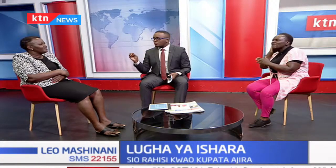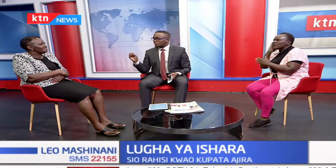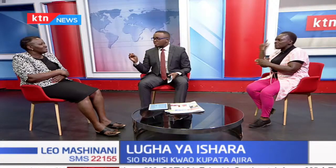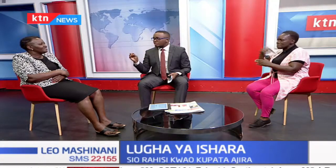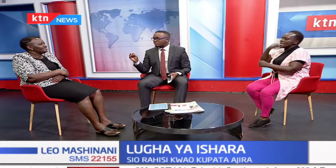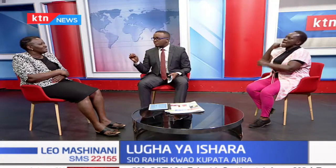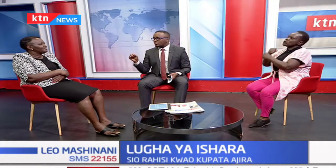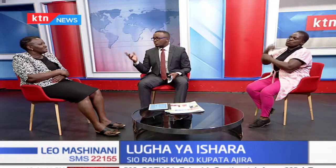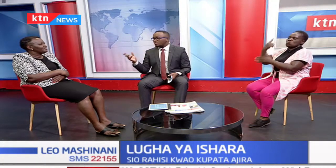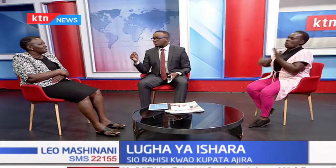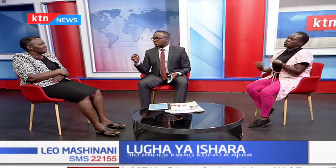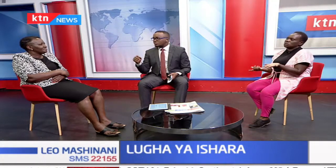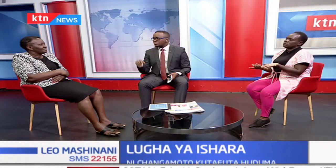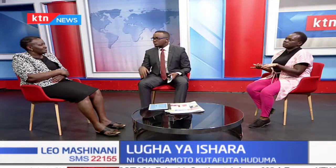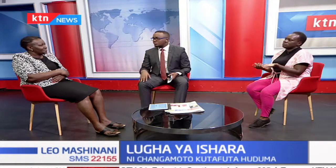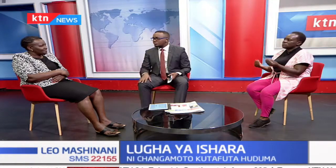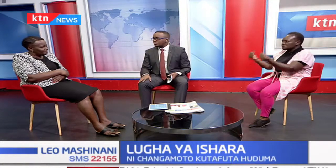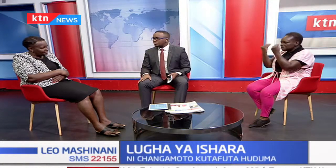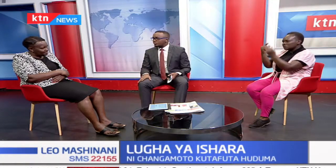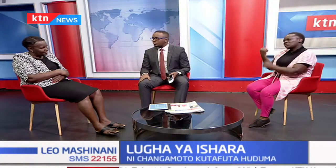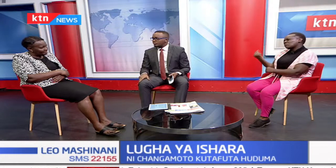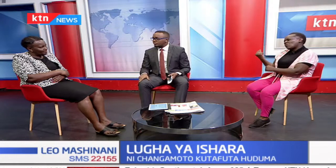kwanza nafaa kufanya ili kutuelimisha tu?